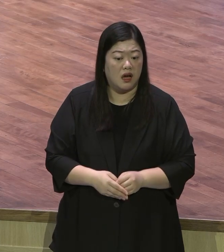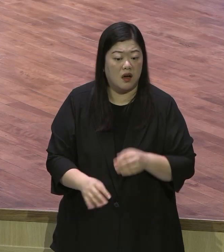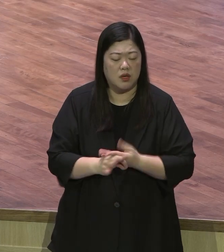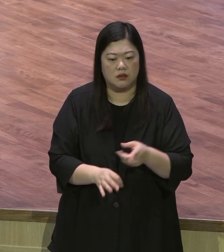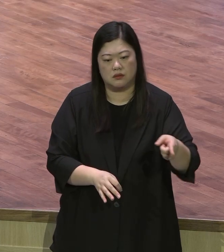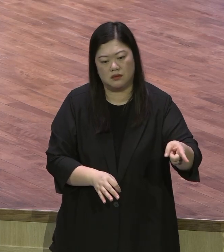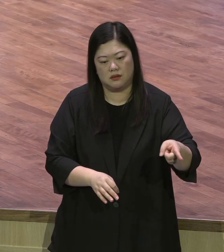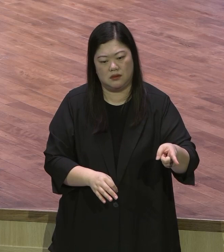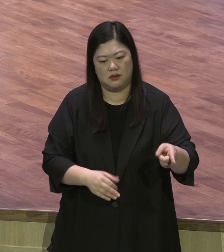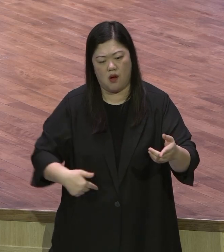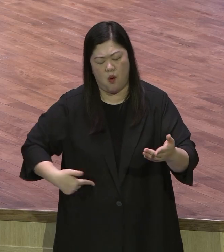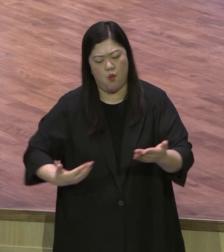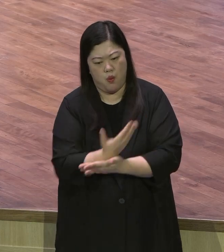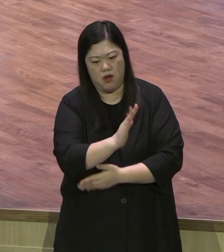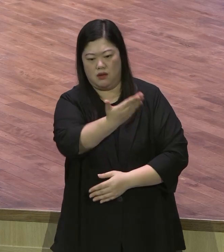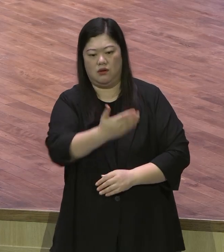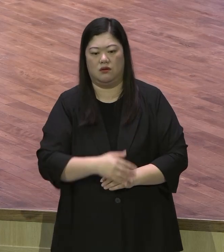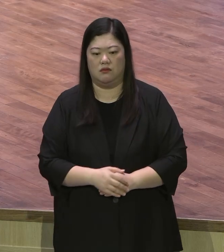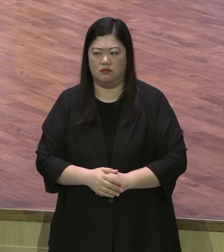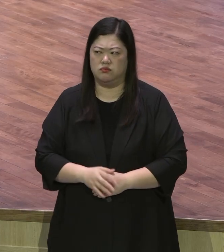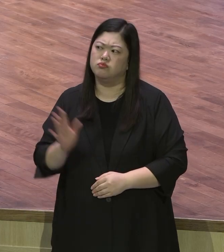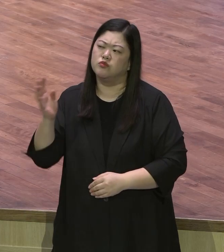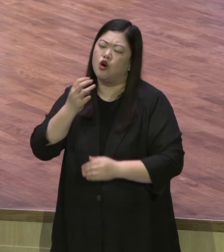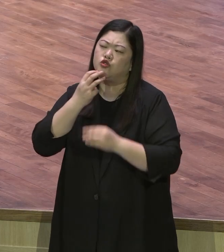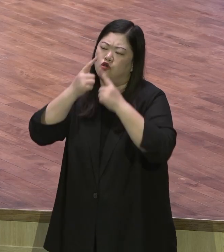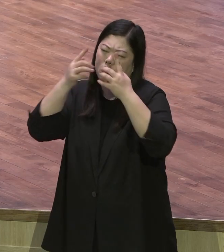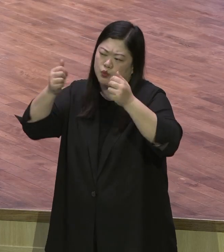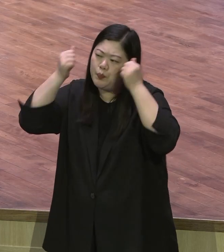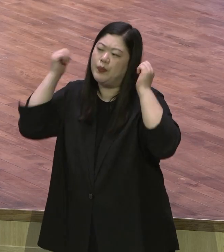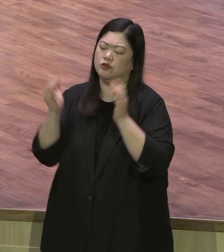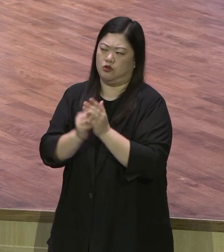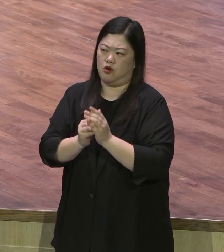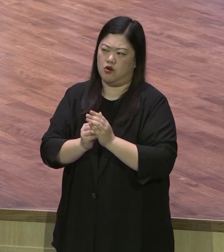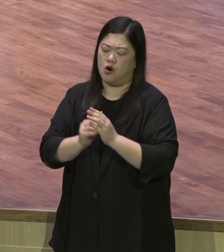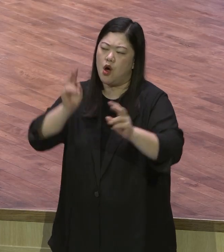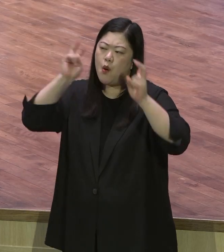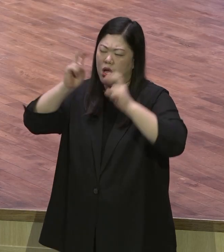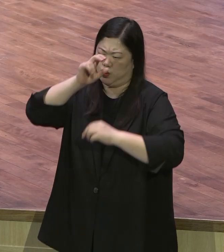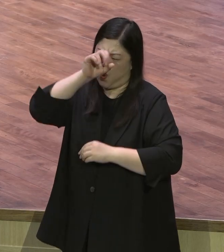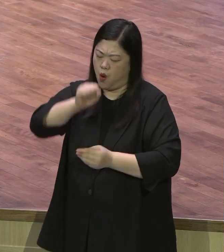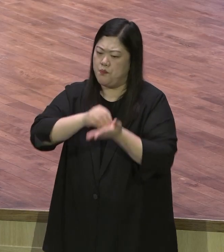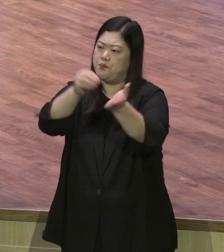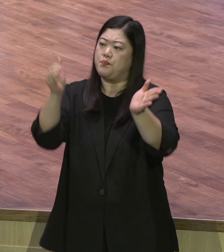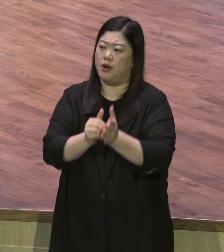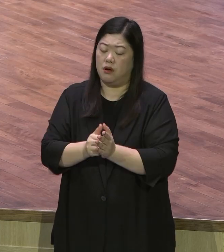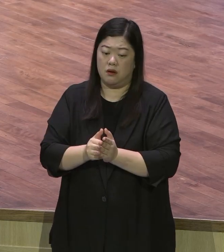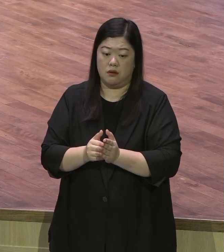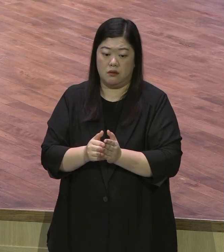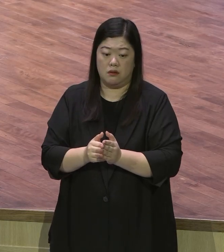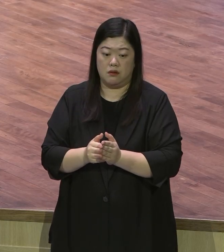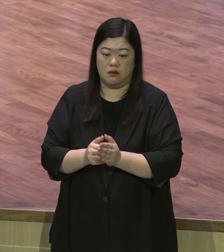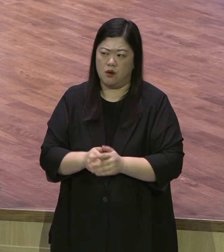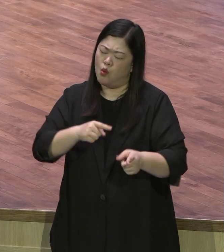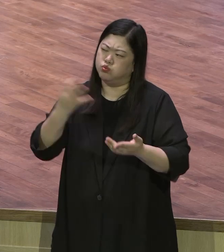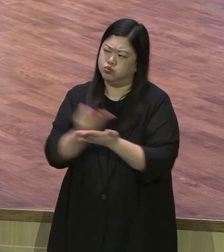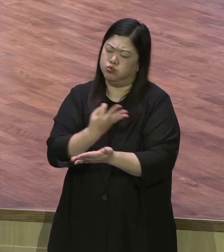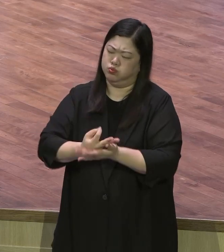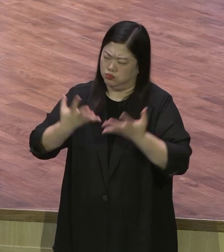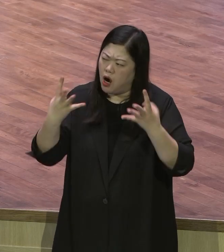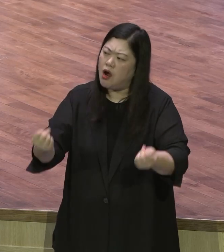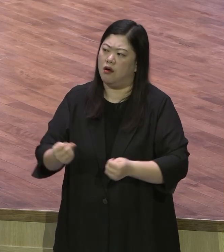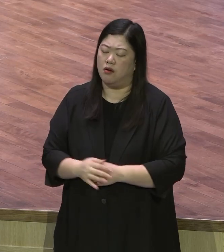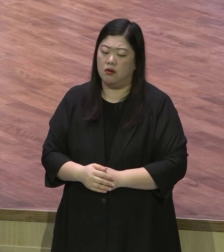됩니다. 그러니까 막 인류대학 나오고 좋은 직장 갔다 그래서 그 다음 뭔데, 돈 많이 벌었어요